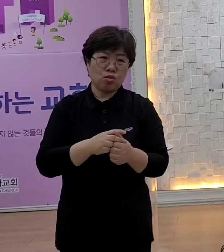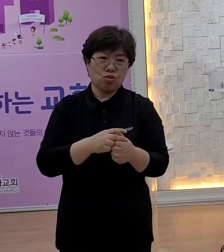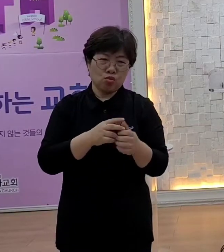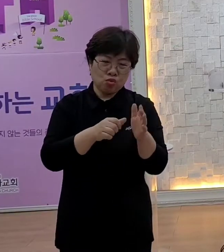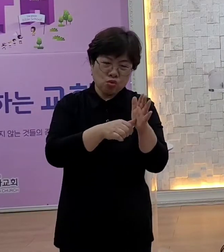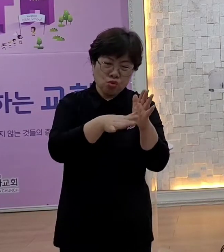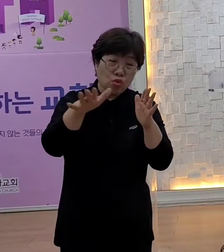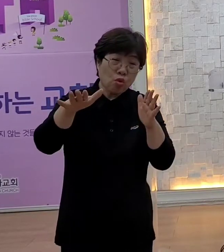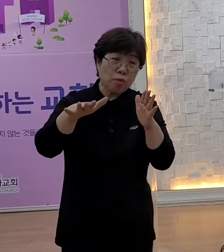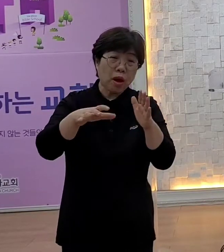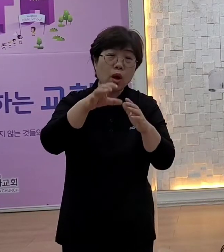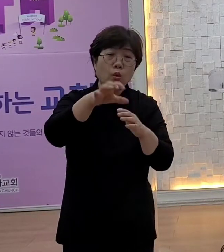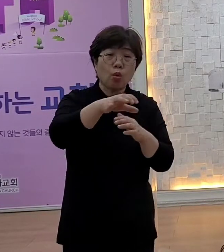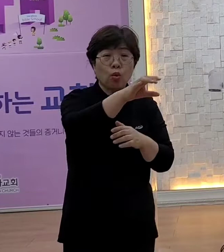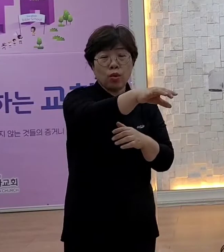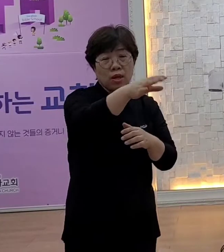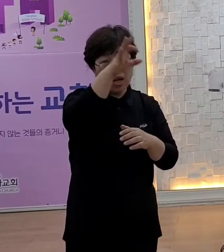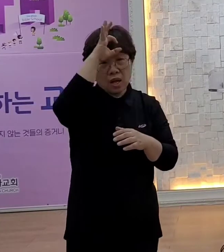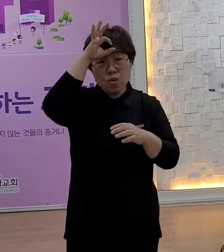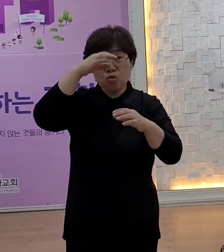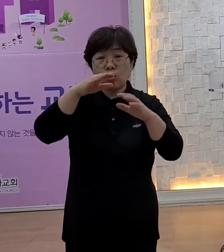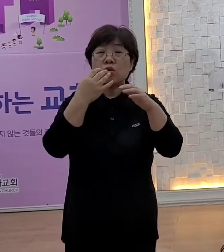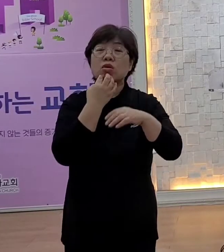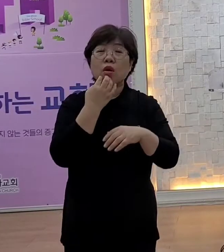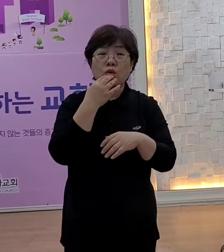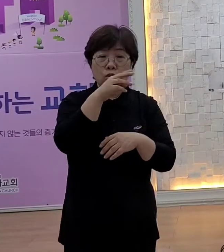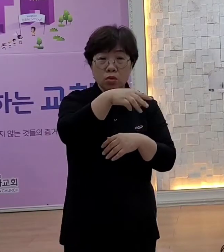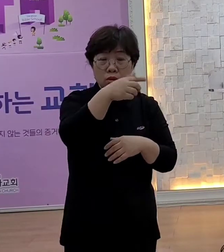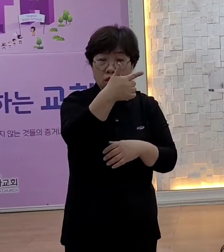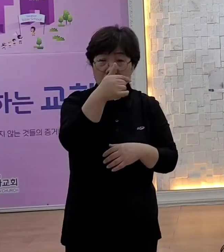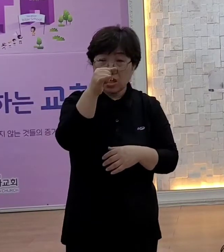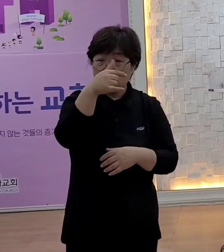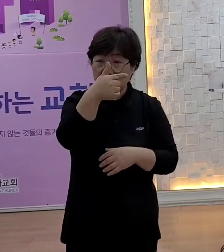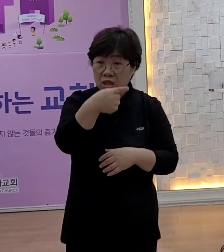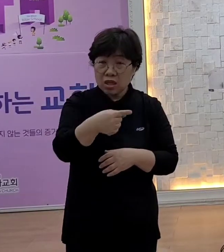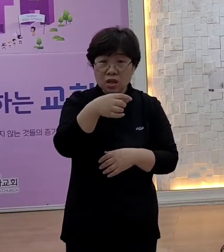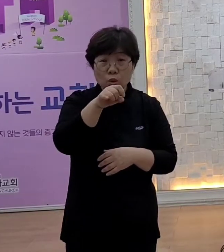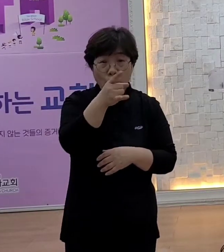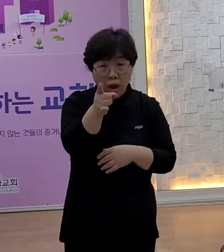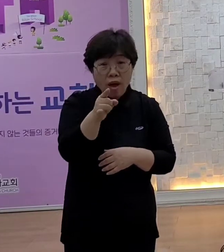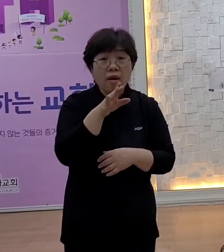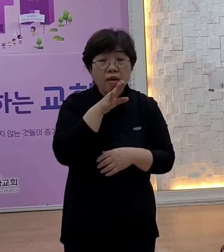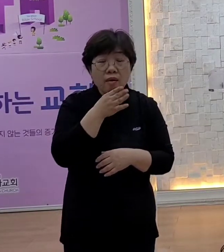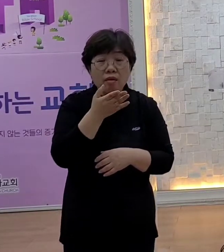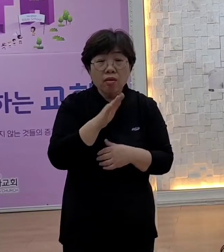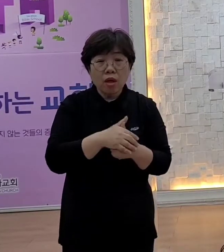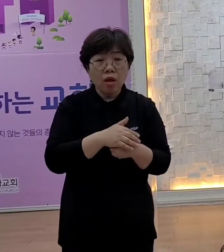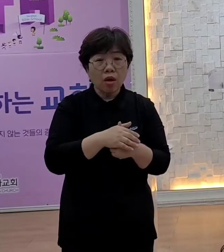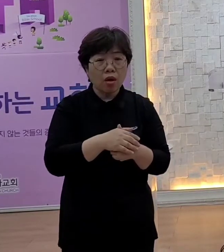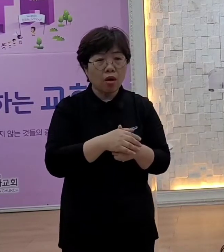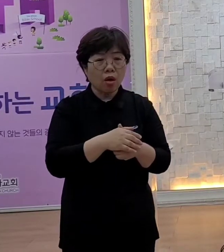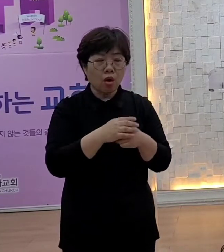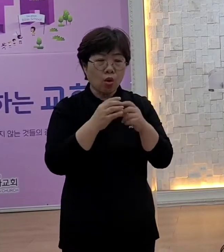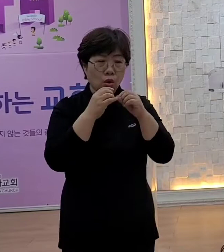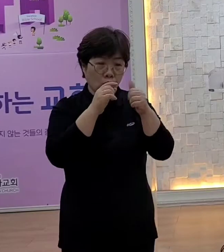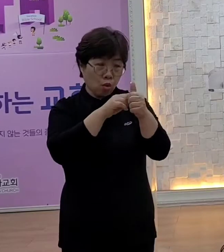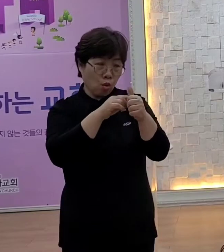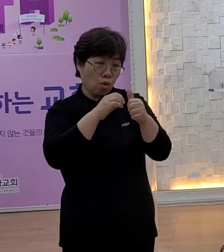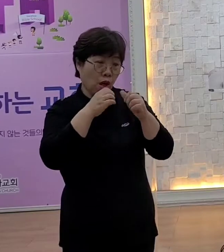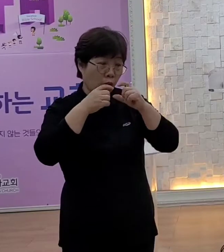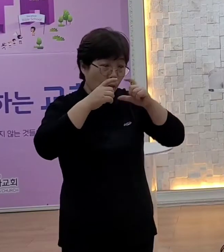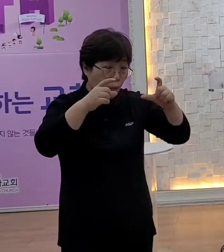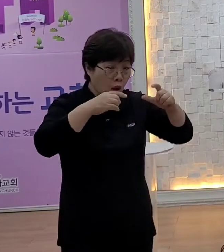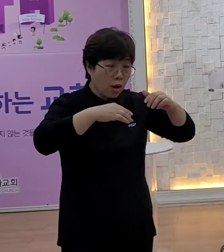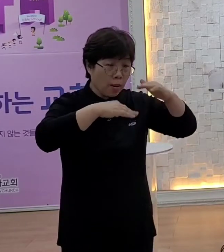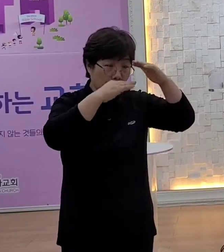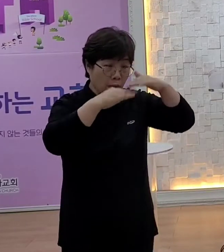수도의 니느웨 사람들이 지금 이 요나의 말을 듣고 어떻게 반응하냐면은 이 대도시의 사람들이